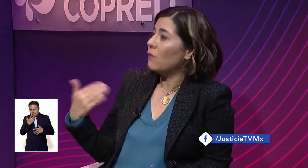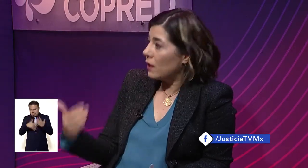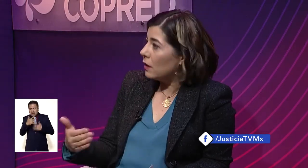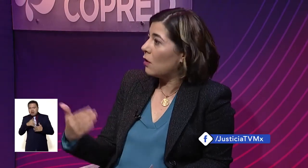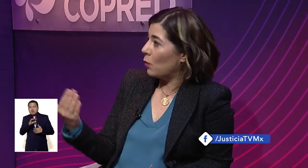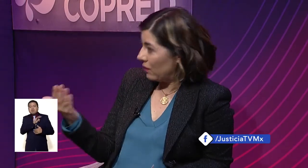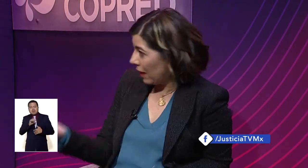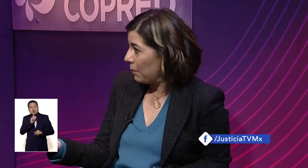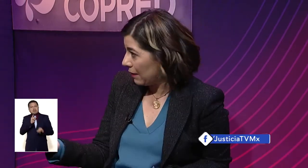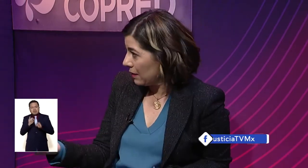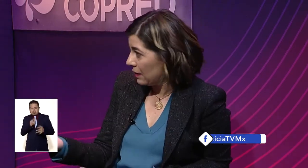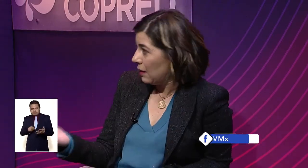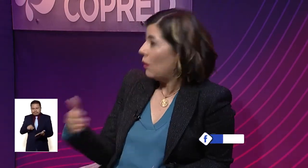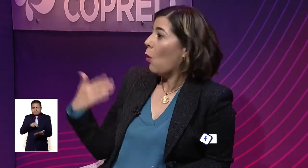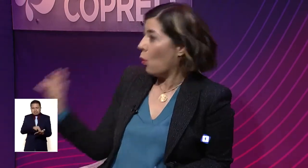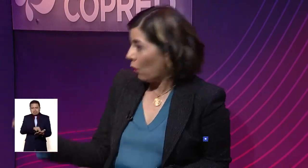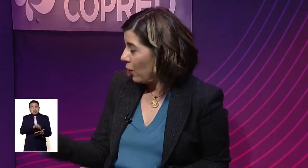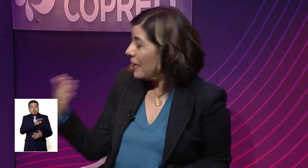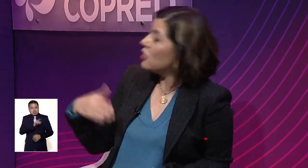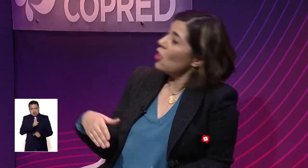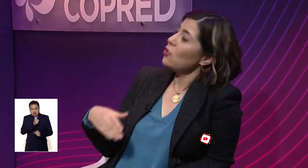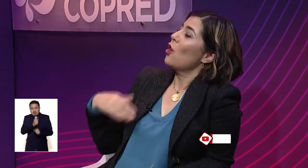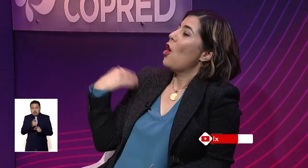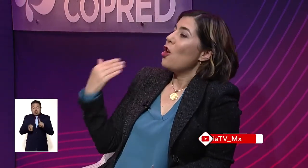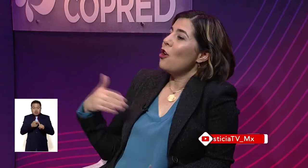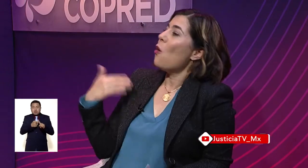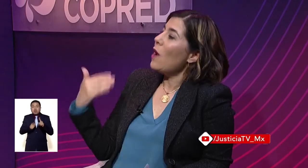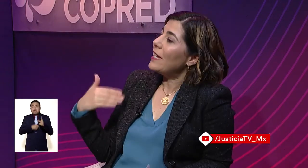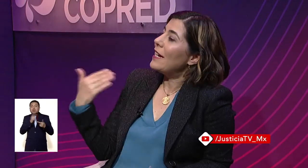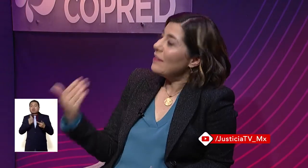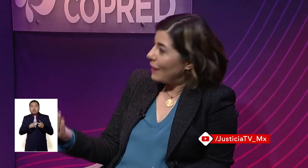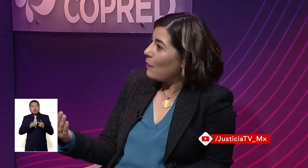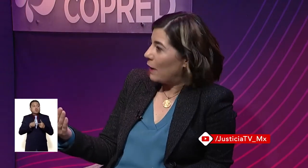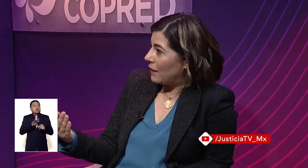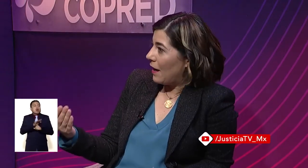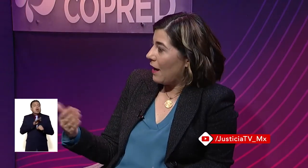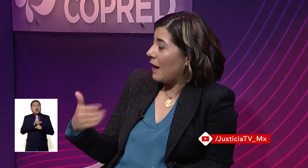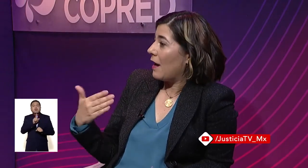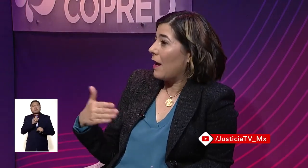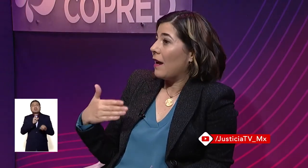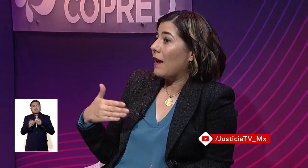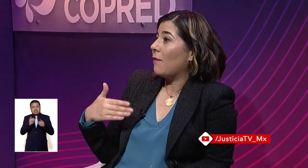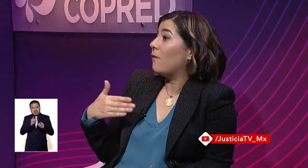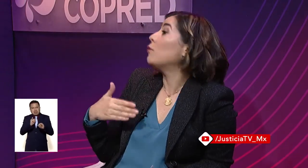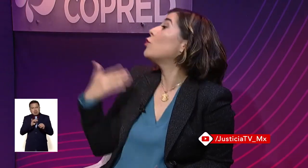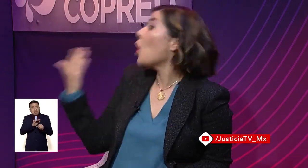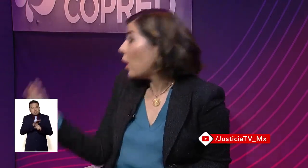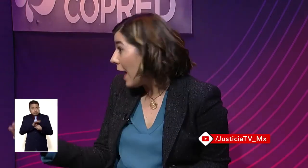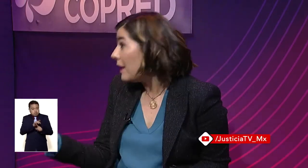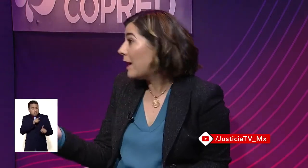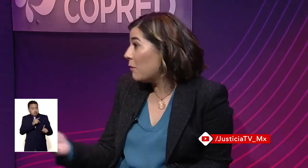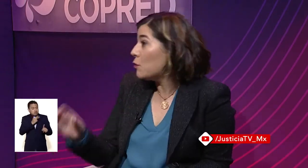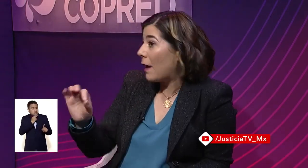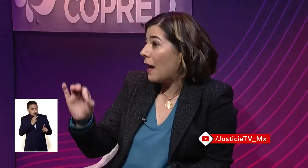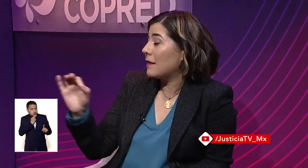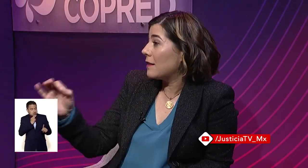fungir como intérprete, uno. Y dos, no cualquier intérprete funciona, digamos, para las